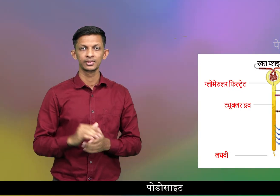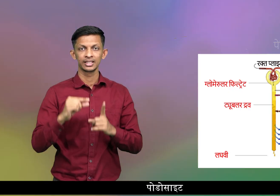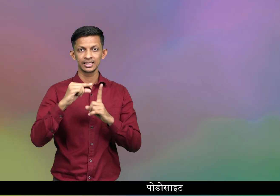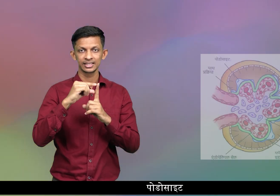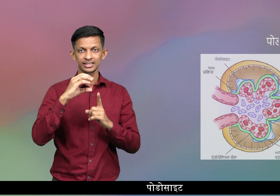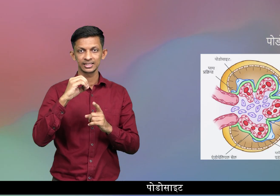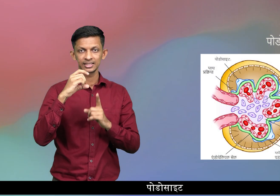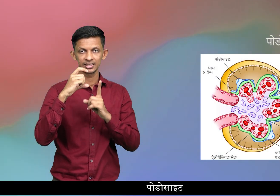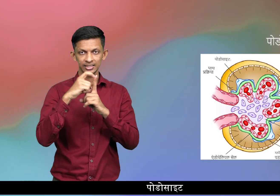पोडोसाइट,